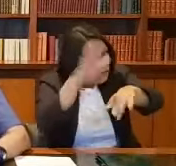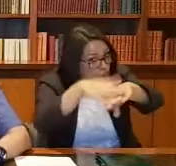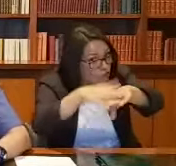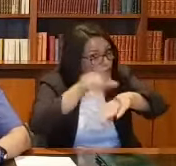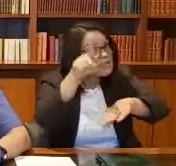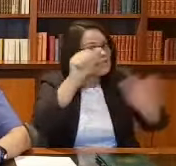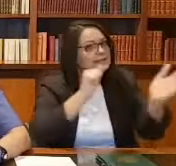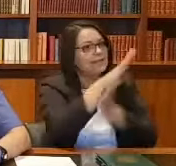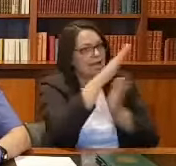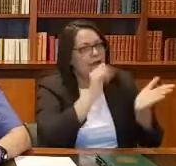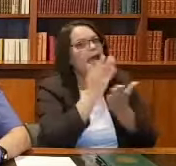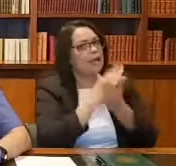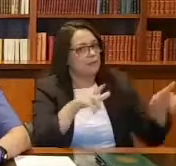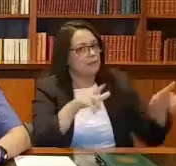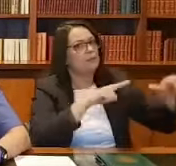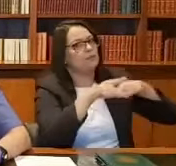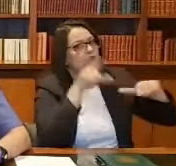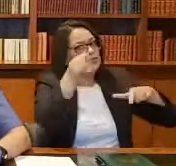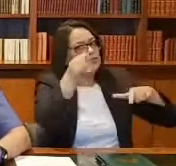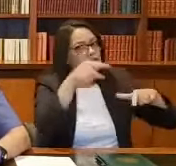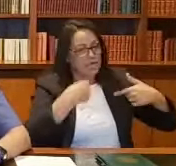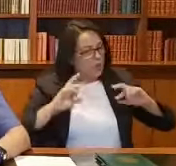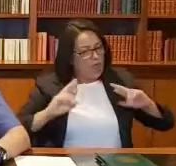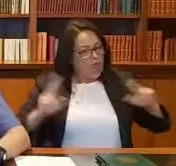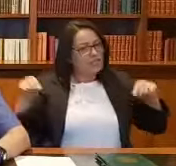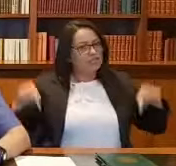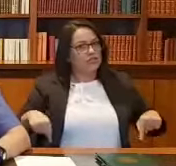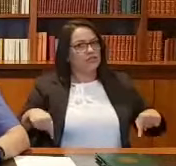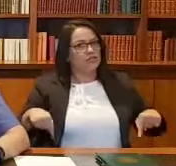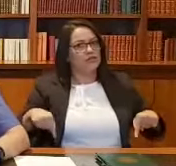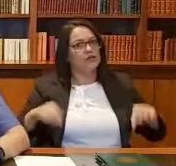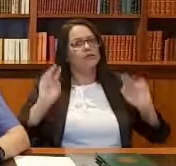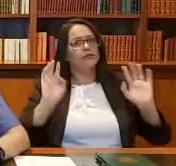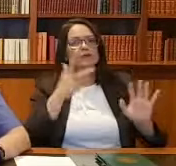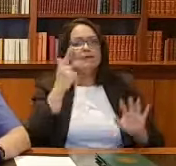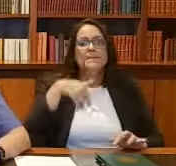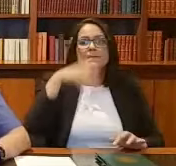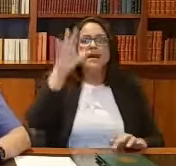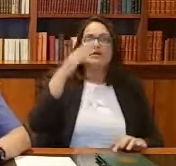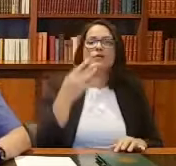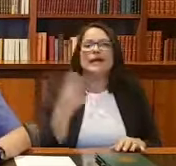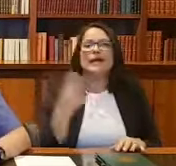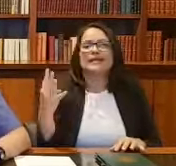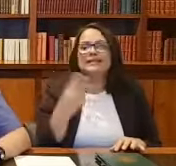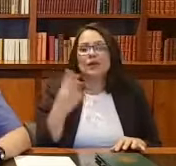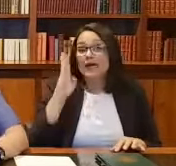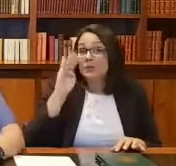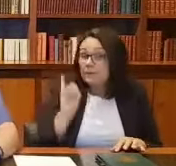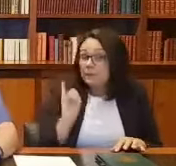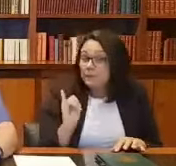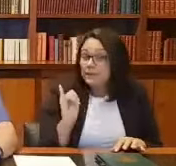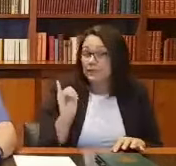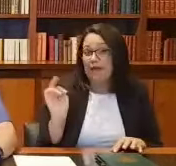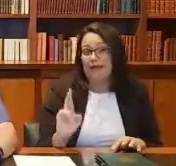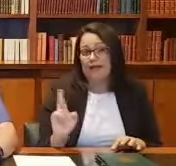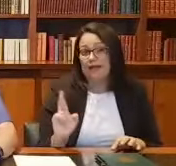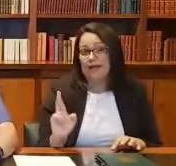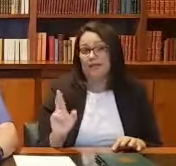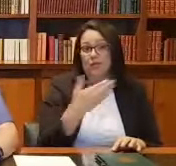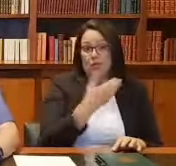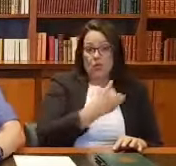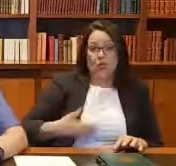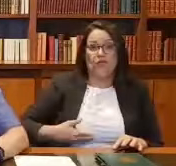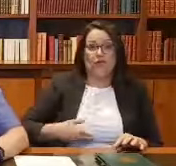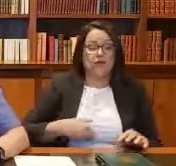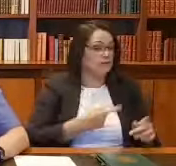somos nós aqui. Agora, deixar bem claro, serão mais 44 bilhões de reais que o governo está